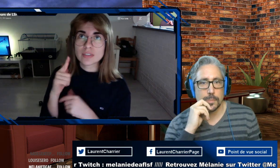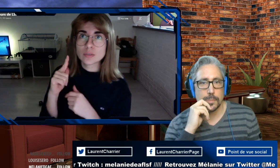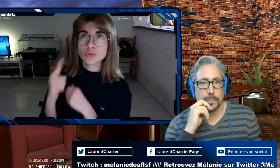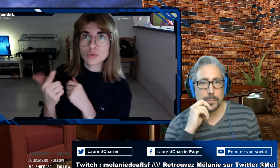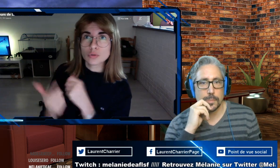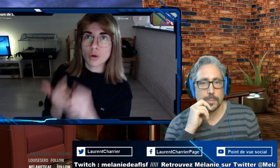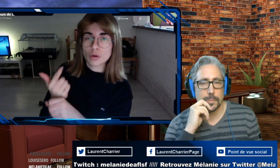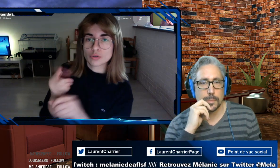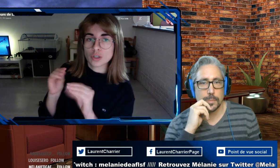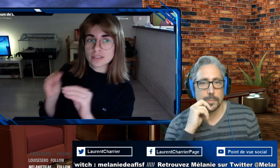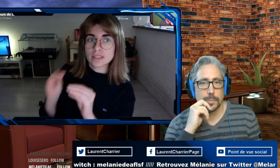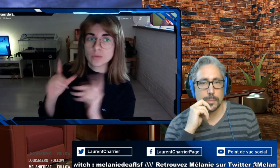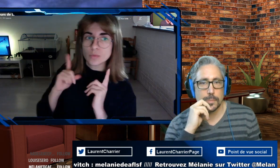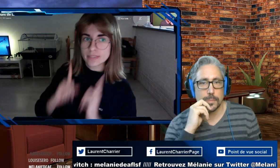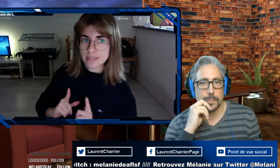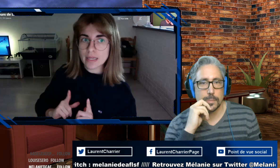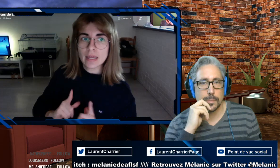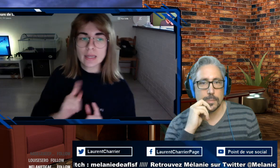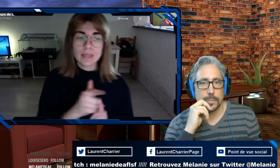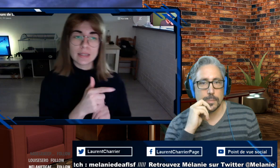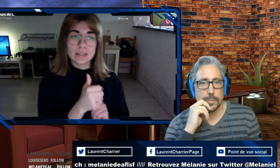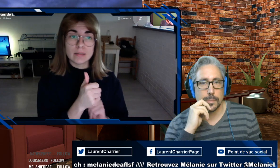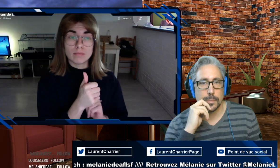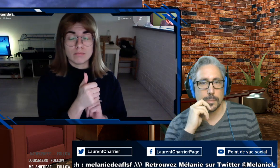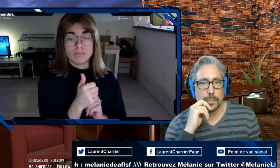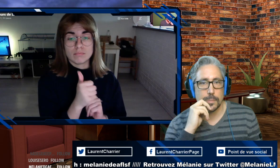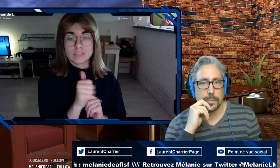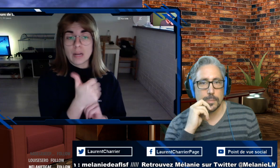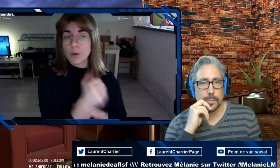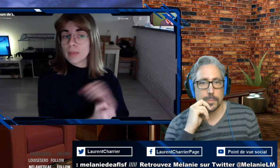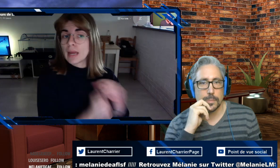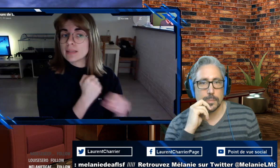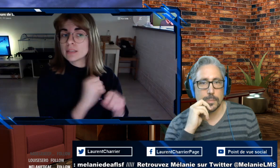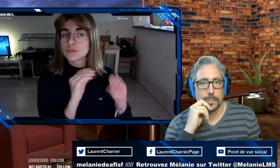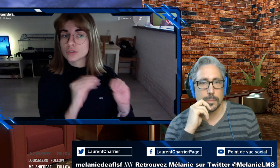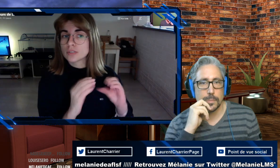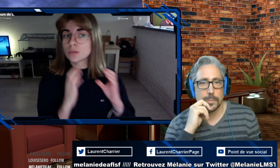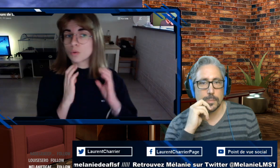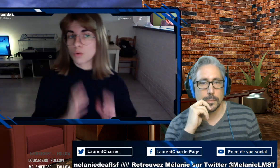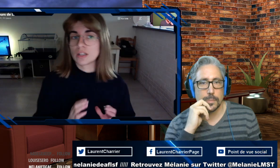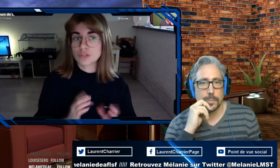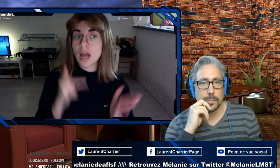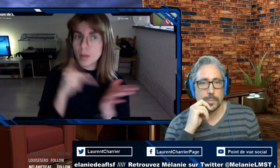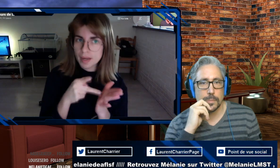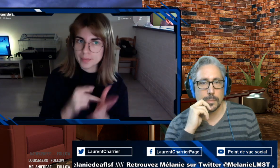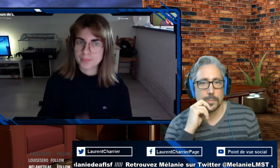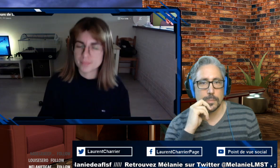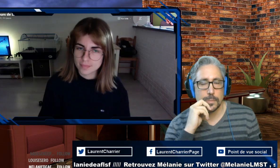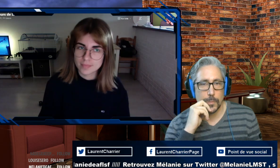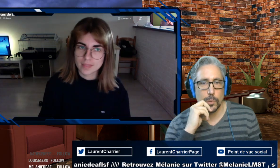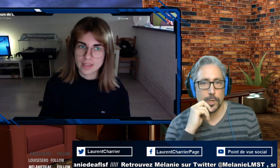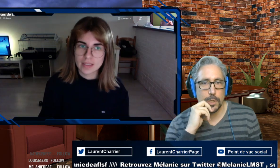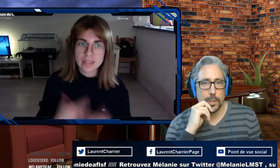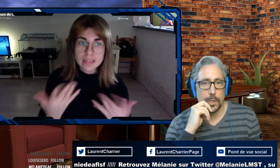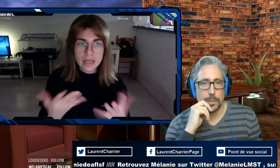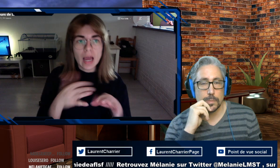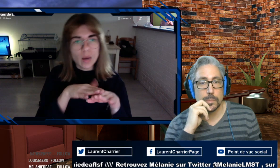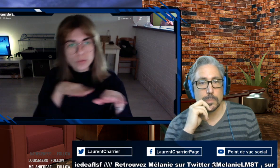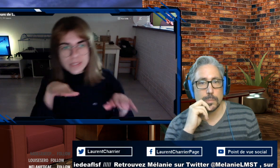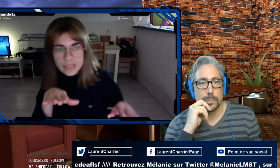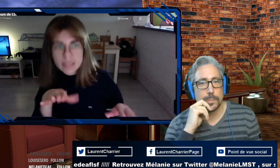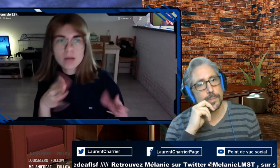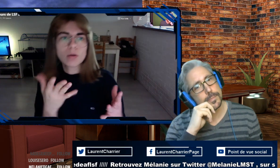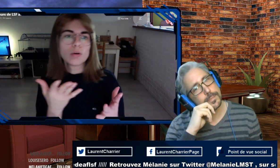Ça fait 2 ans que j'enseigne au lycée et c'est la première année que j'enseigne au collège à Paris. Et